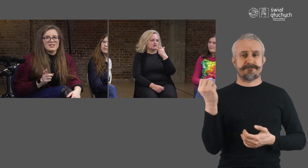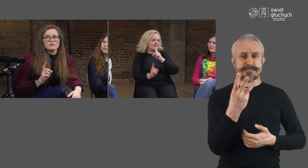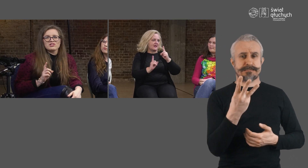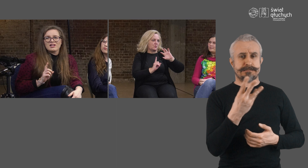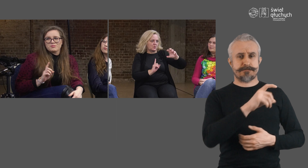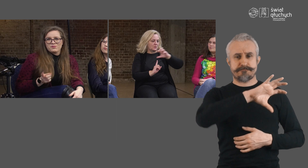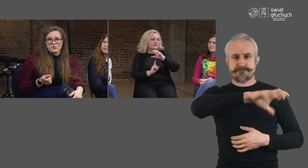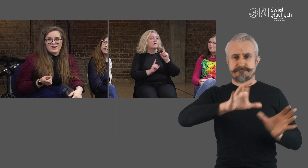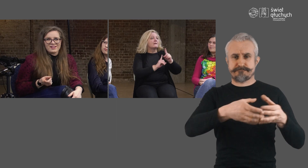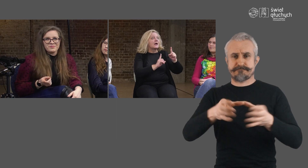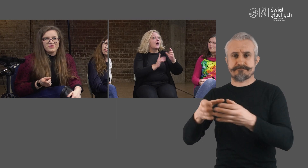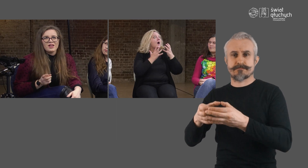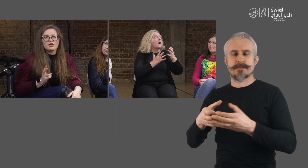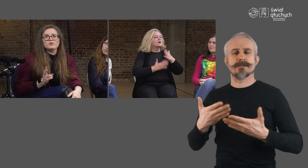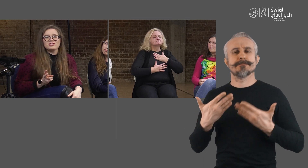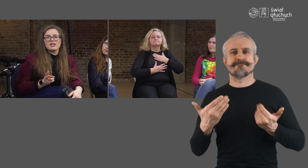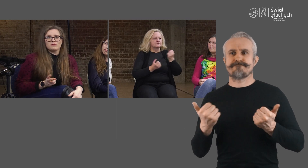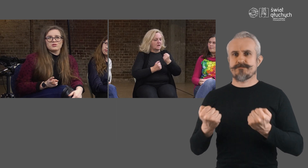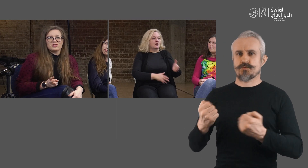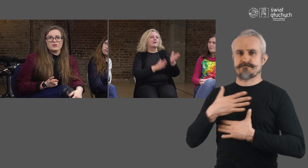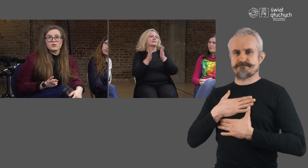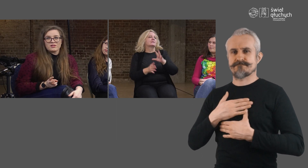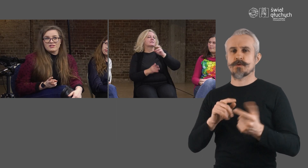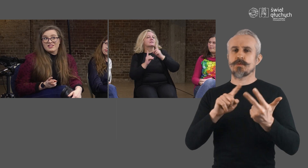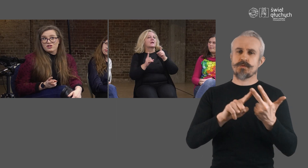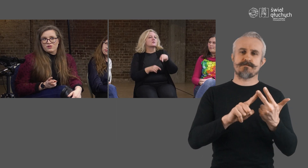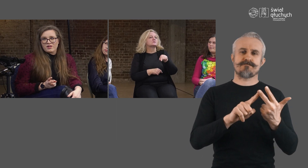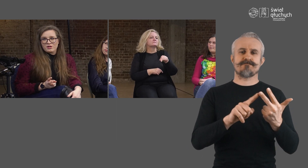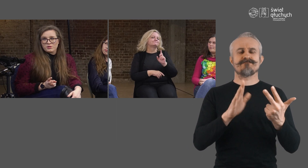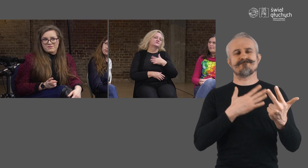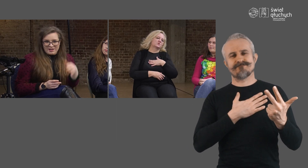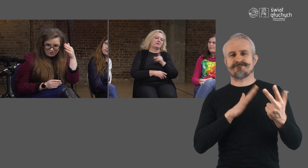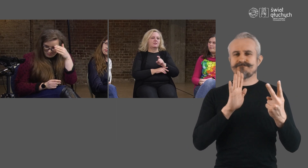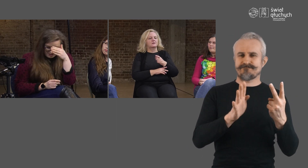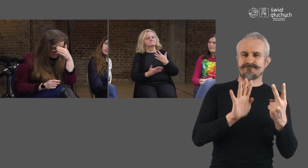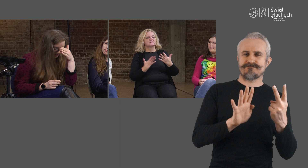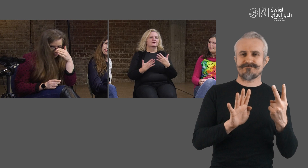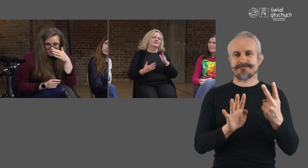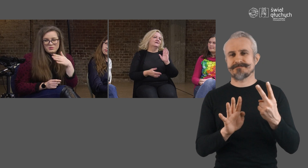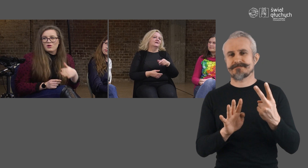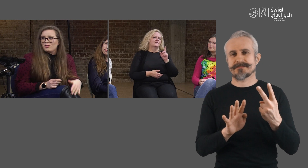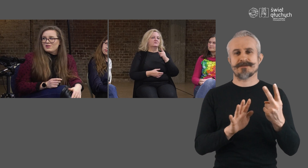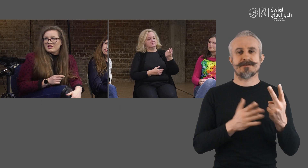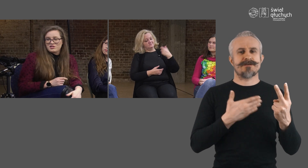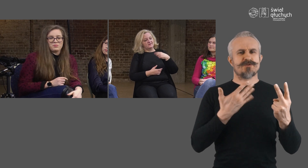nauczycieli. Nauczyciele z powołania, nauczyciele, którzy ignorowali, udawali normalnie, że ja mam cokolwiek, jakiś